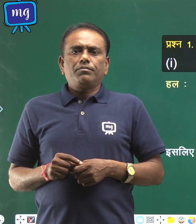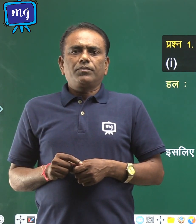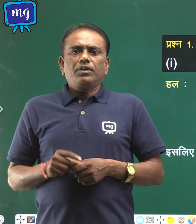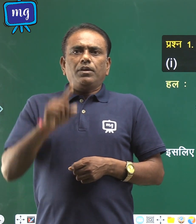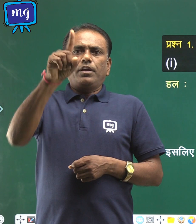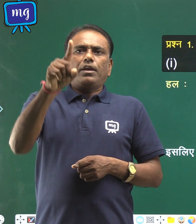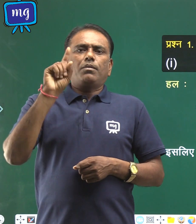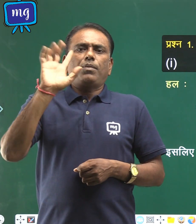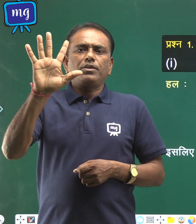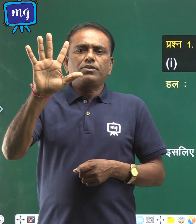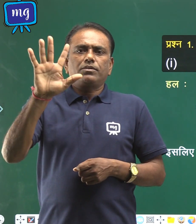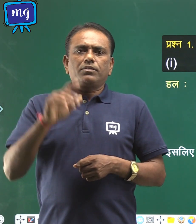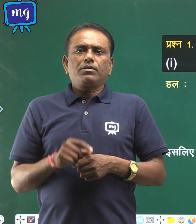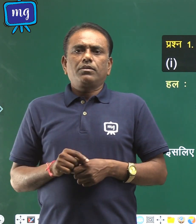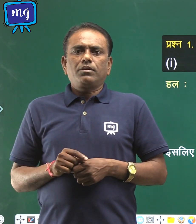15,